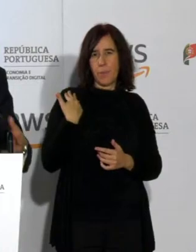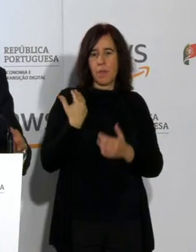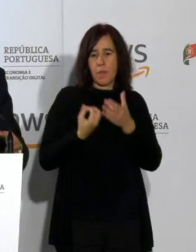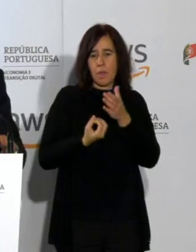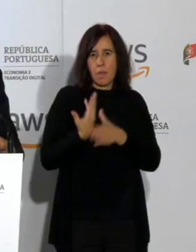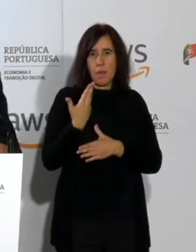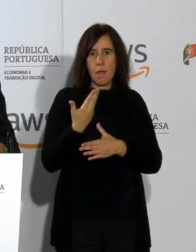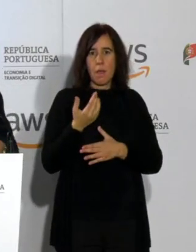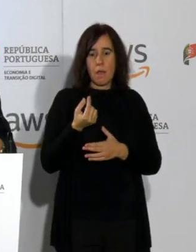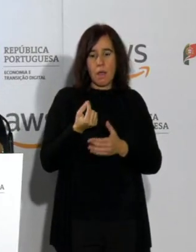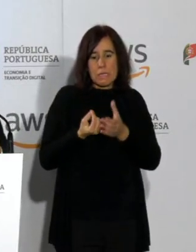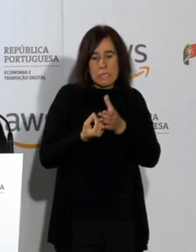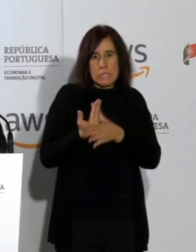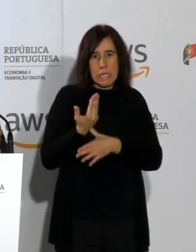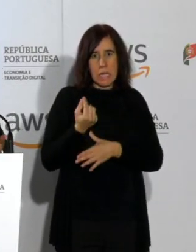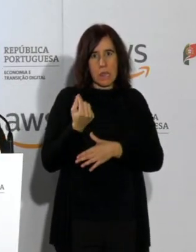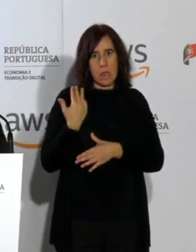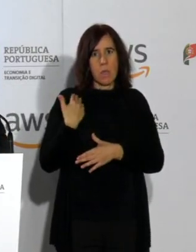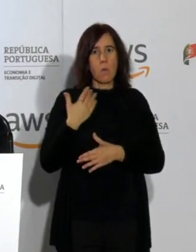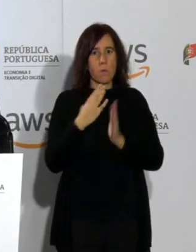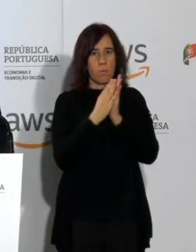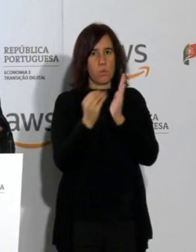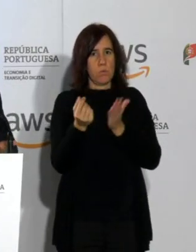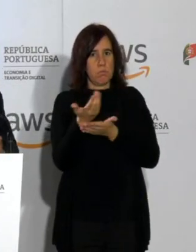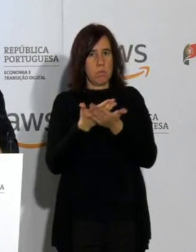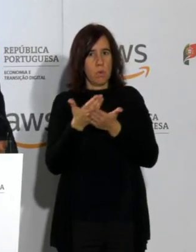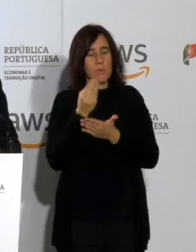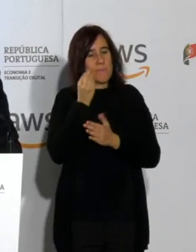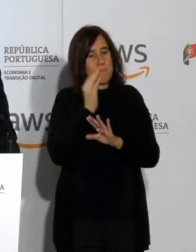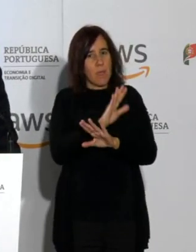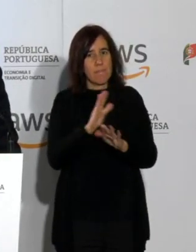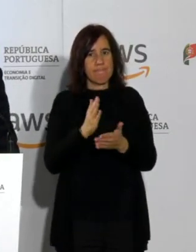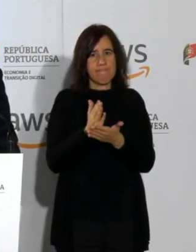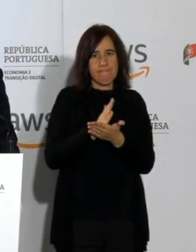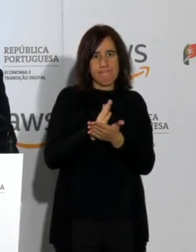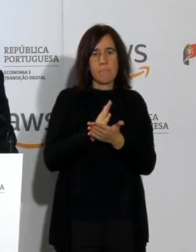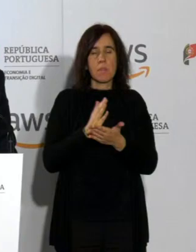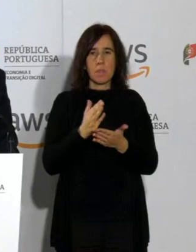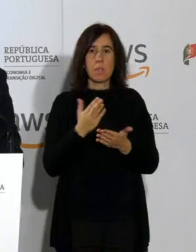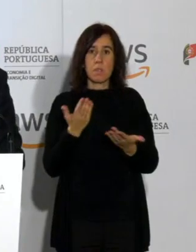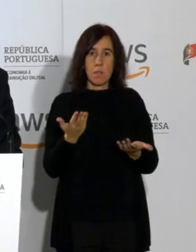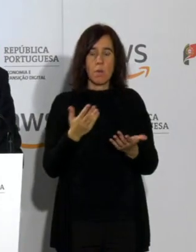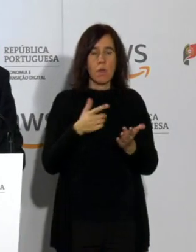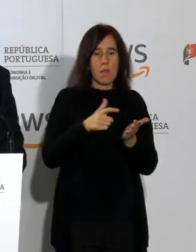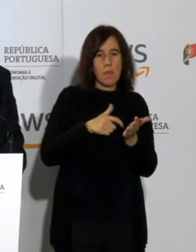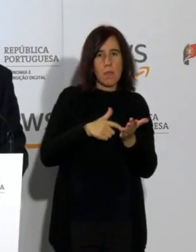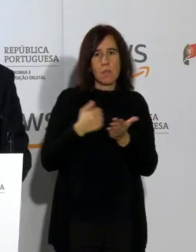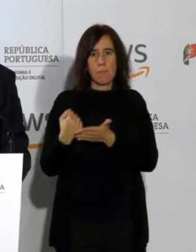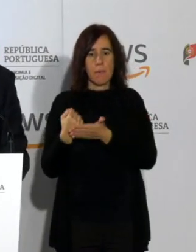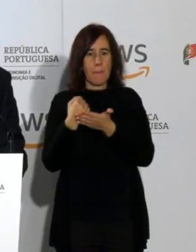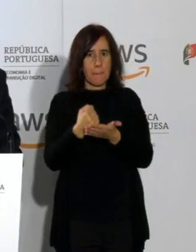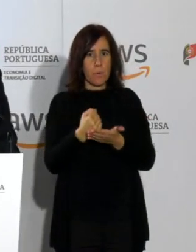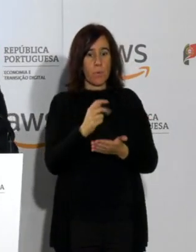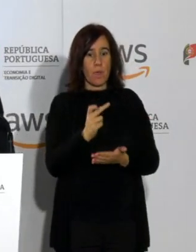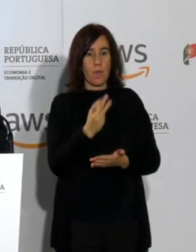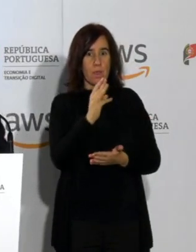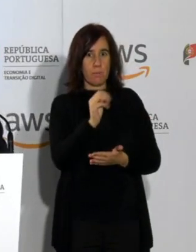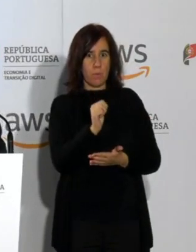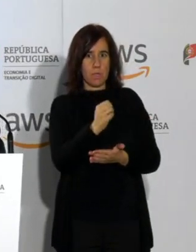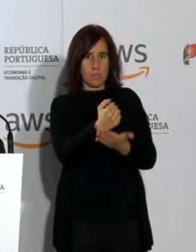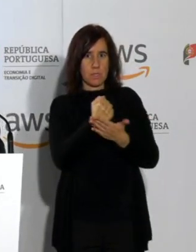inicial, mais embrionária, em que o seu modelo de negócio é, por natureza, instável e, portanto, os créditos e o apoio que a AWS tem dado